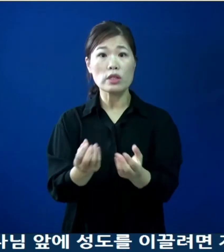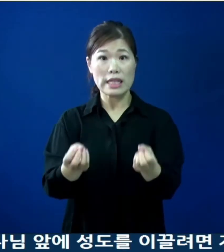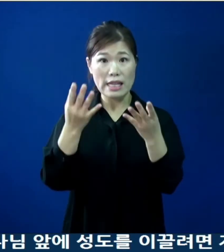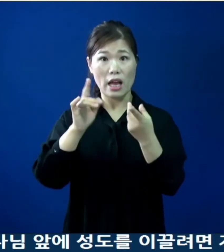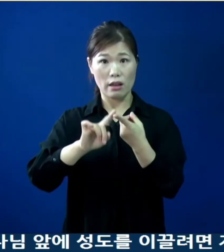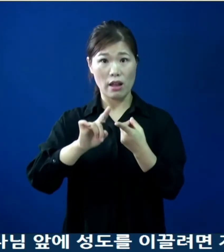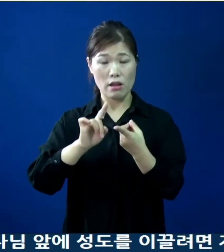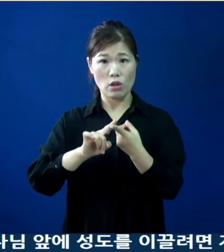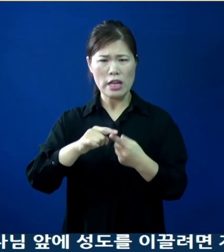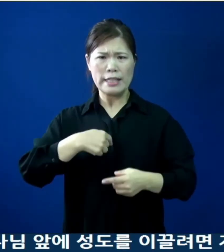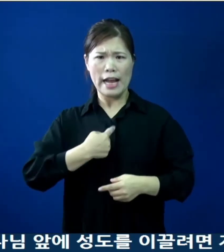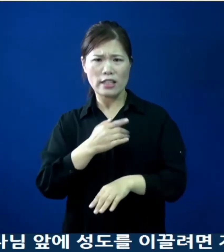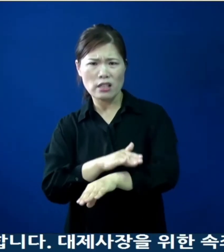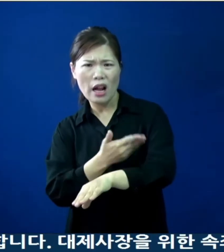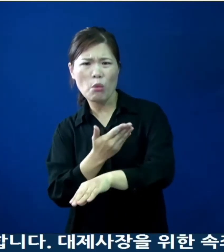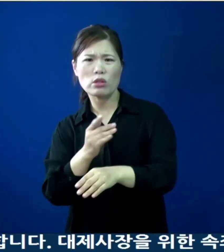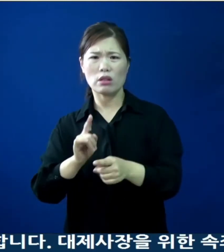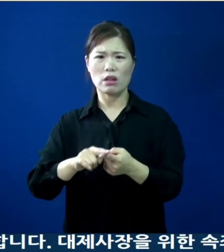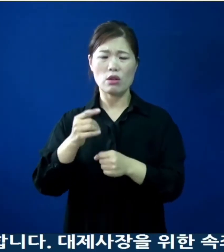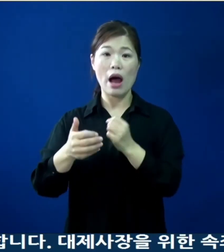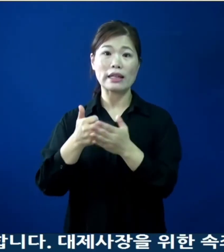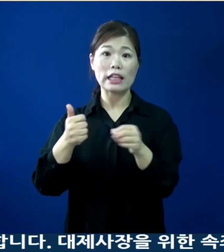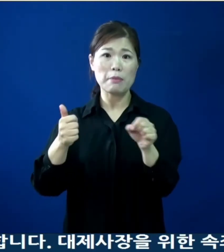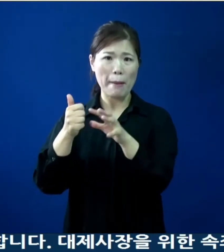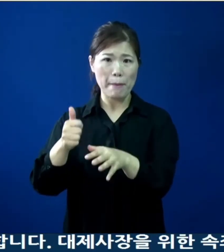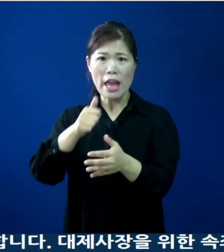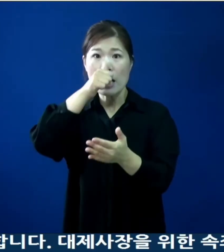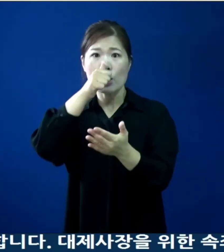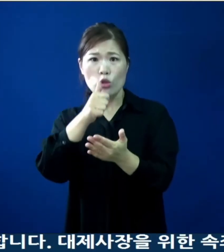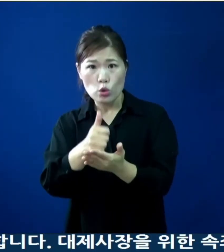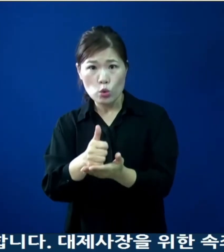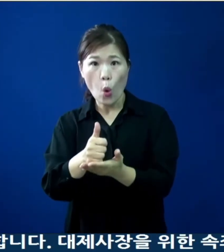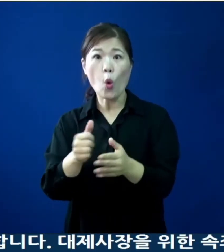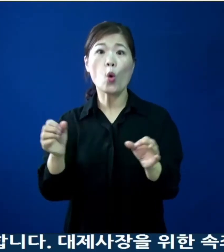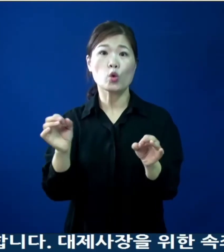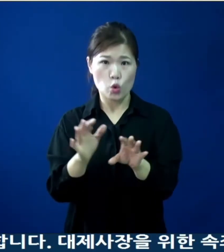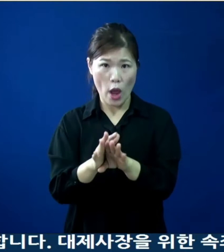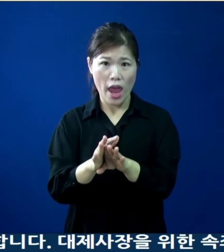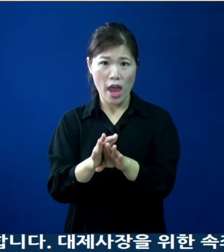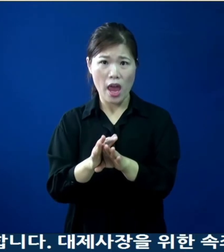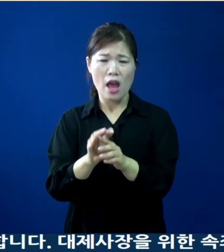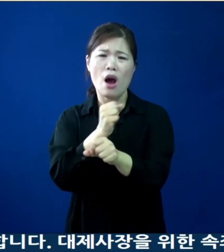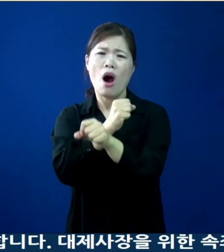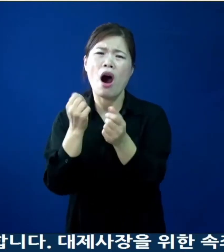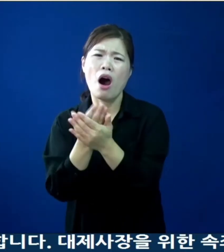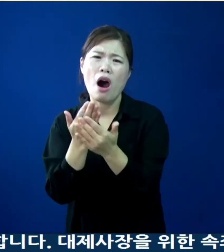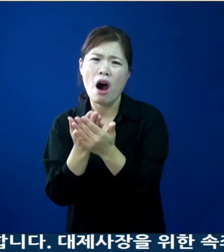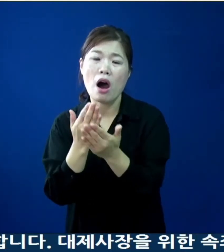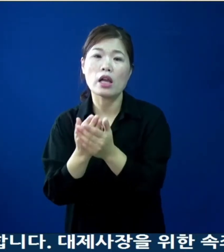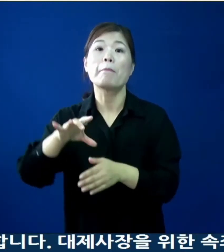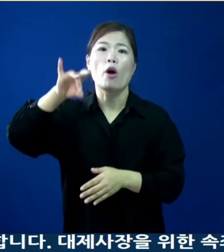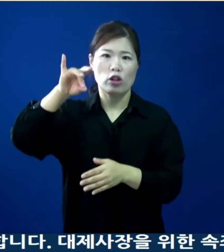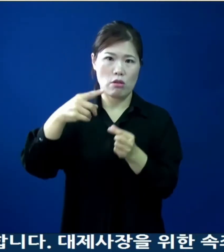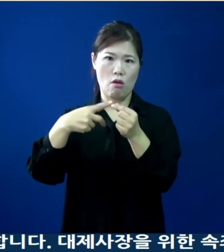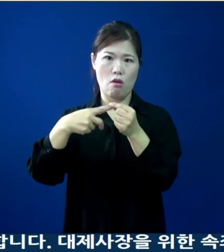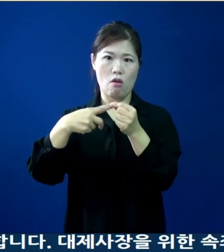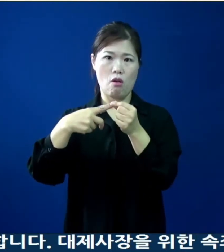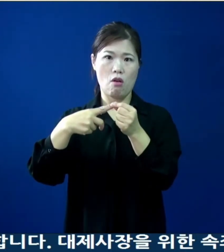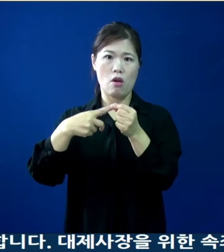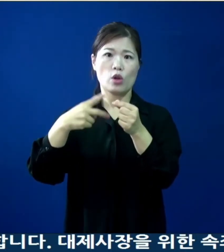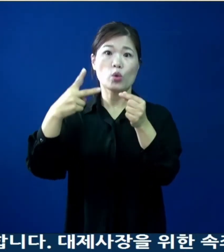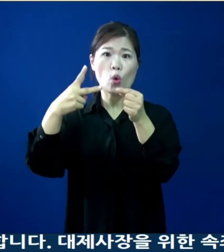자신의 잘못된 것을 하나님 앞에 속죄하는 게 먼저고, 번제는 헌신이거든요. 하나님, 제가 주님